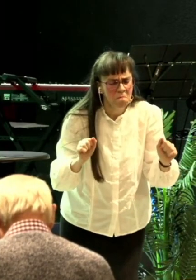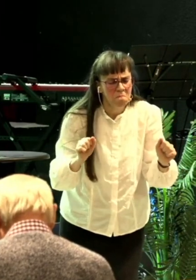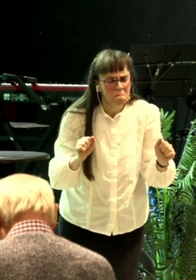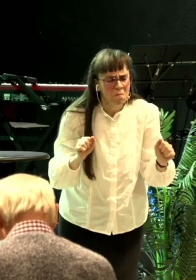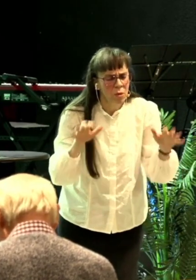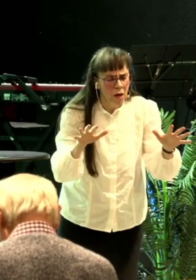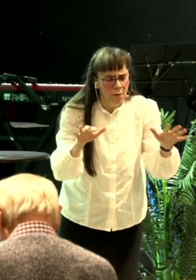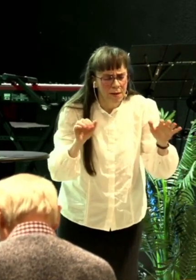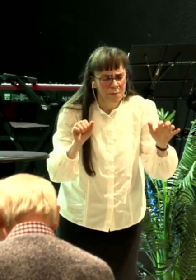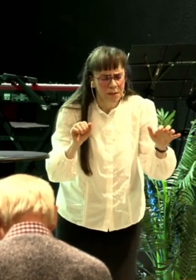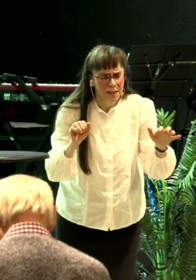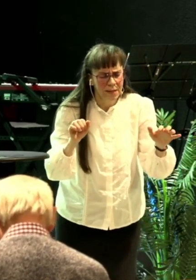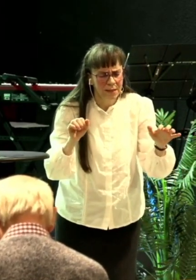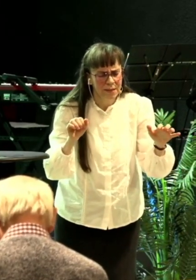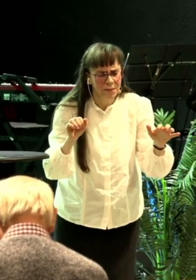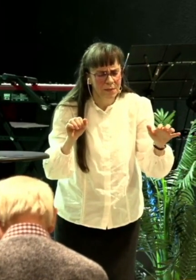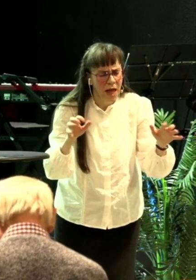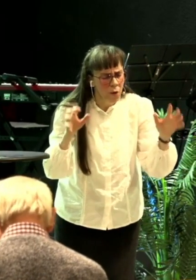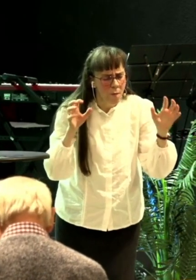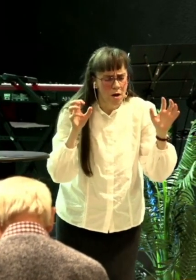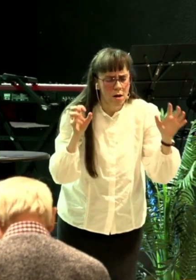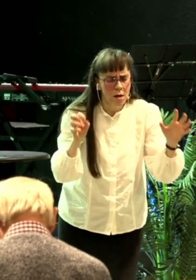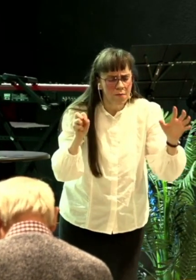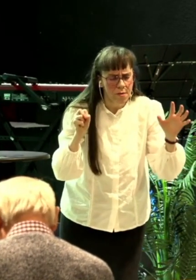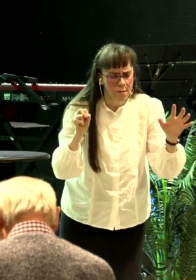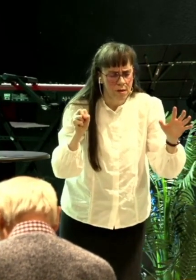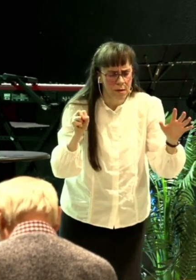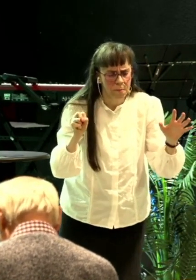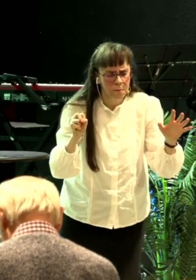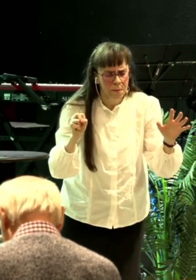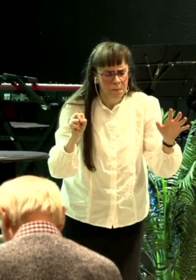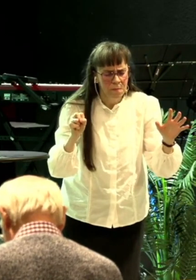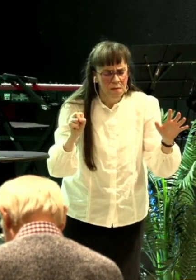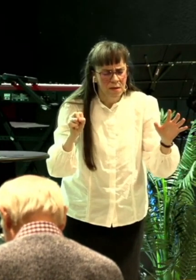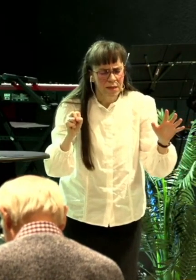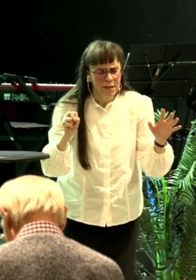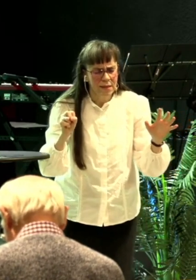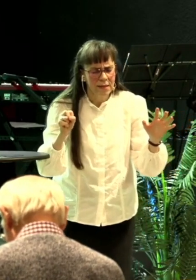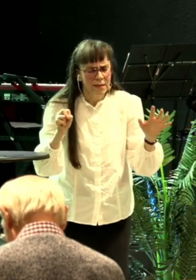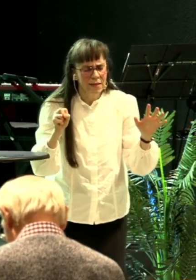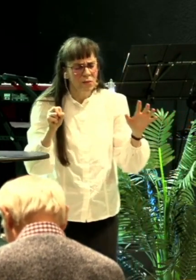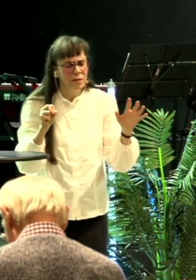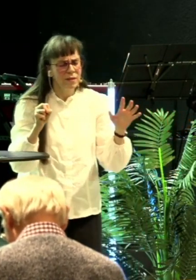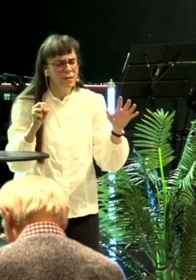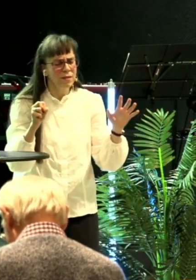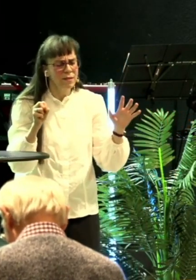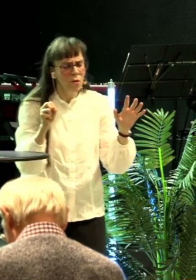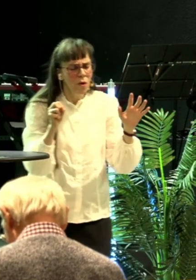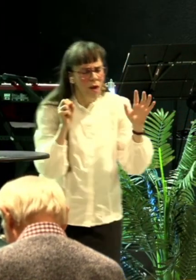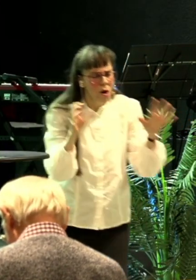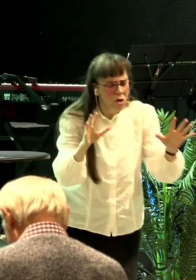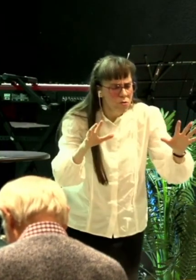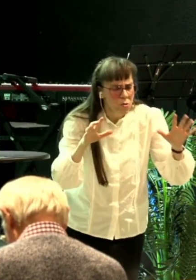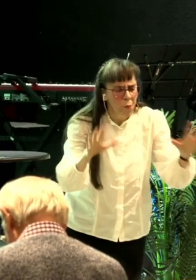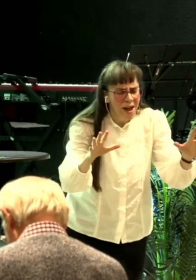Avec gloire. With glory. Et beaucoup d'autorité. And a lot of authority. Alors laisse Dieu ce matin encore te surprendre et t'étonner. So